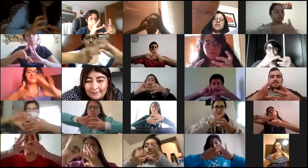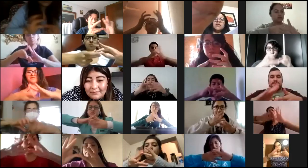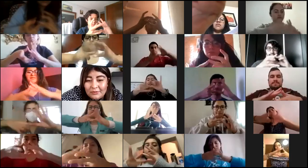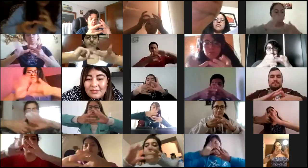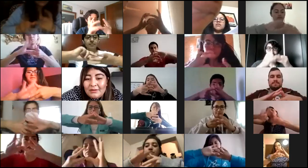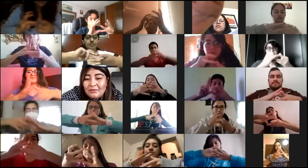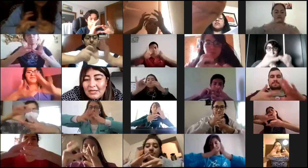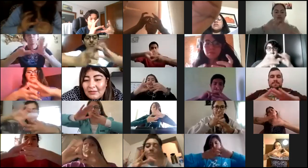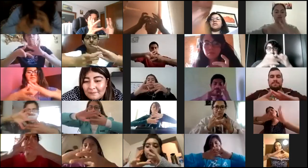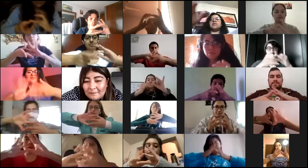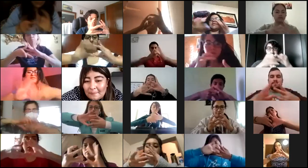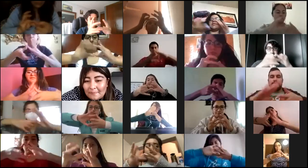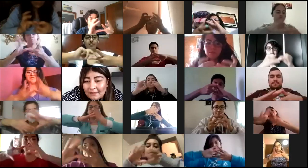Muy bien, Manuel.